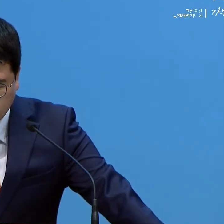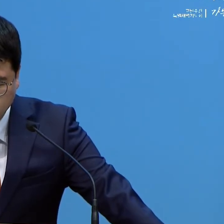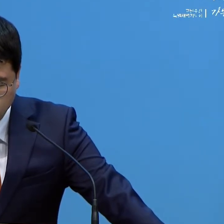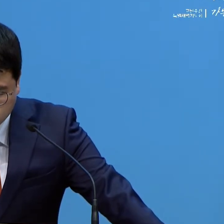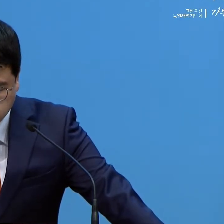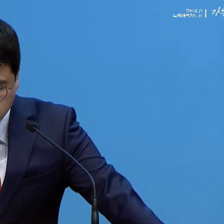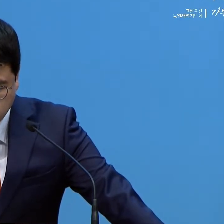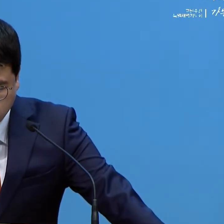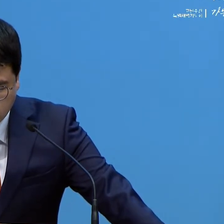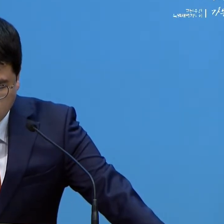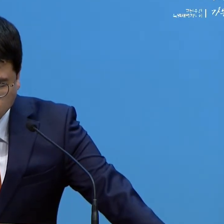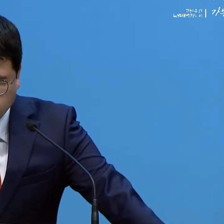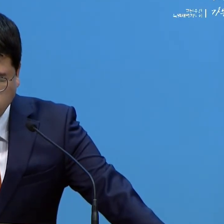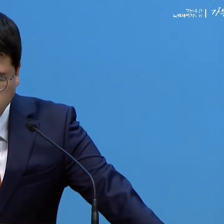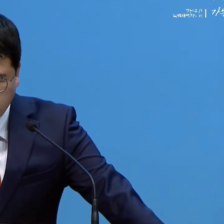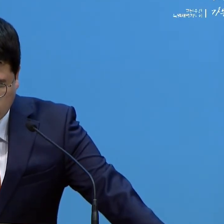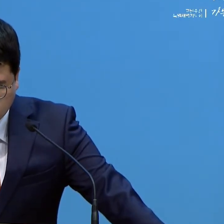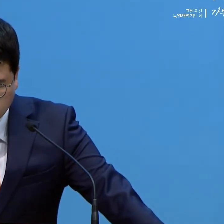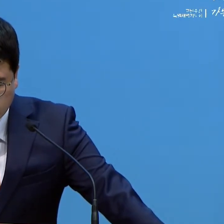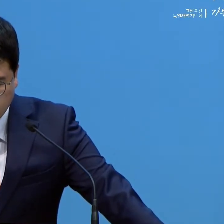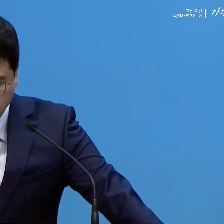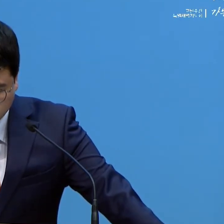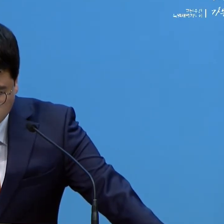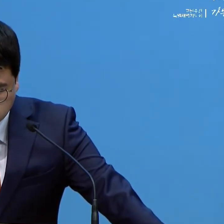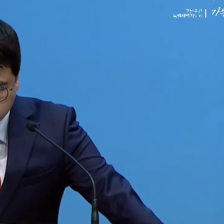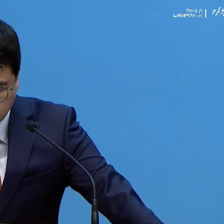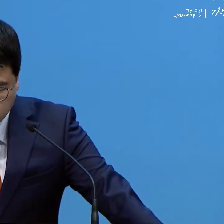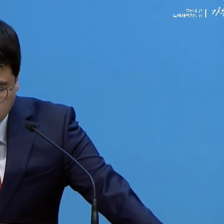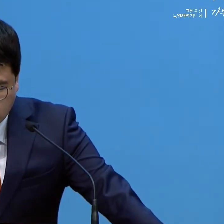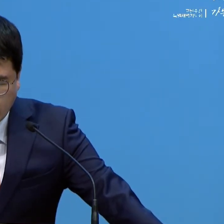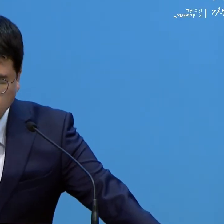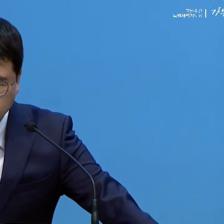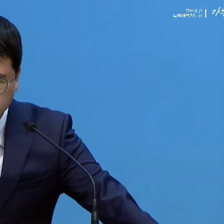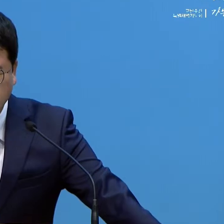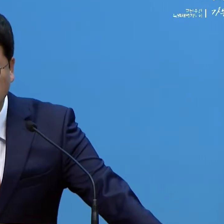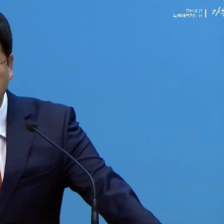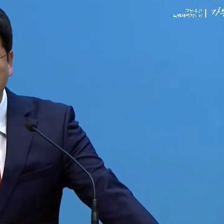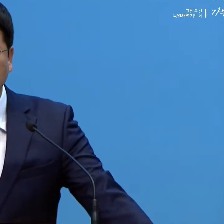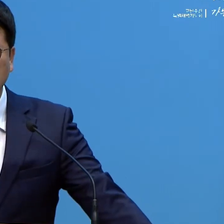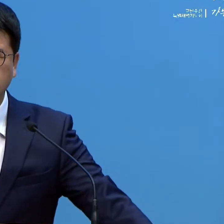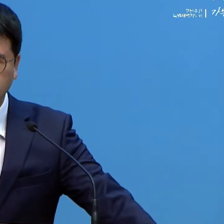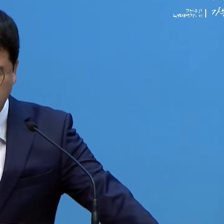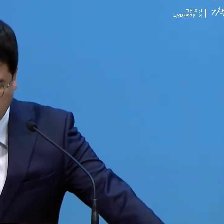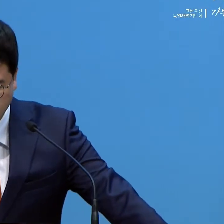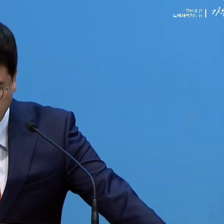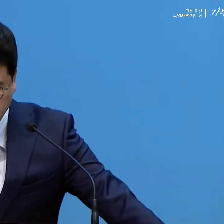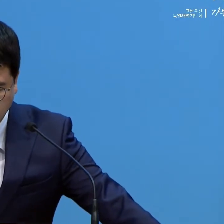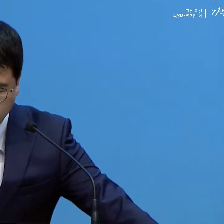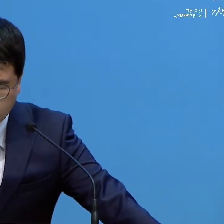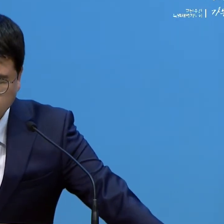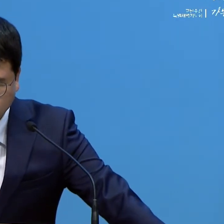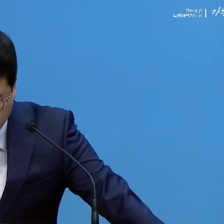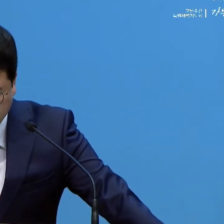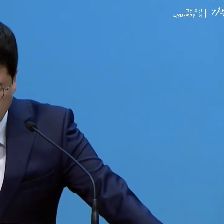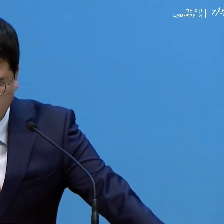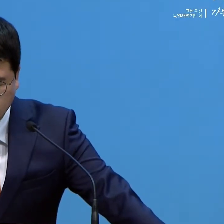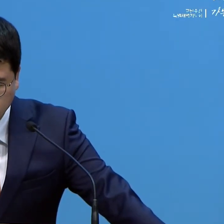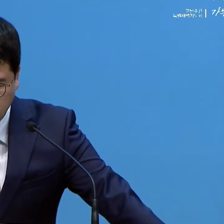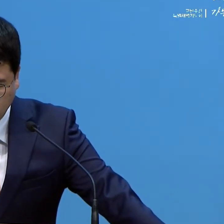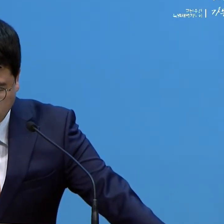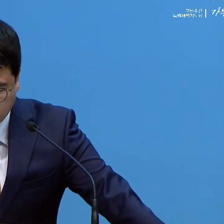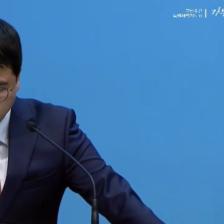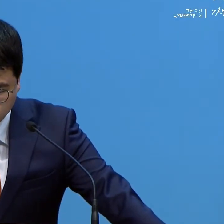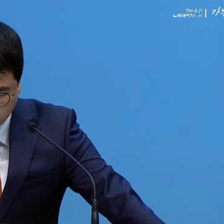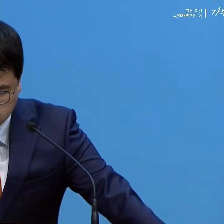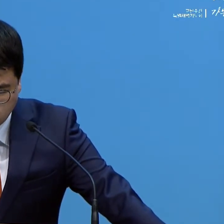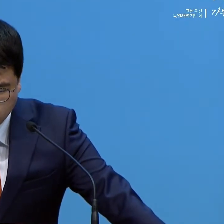하여 주시옵소서. 구별된 삶을 살게 하여 주시옵소서. 하루를 살아도 생존을 위해서 살아가는 자가 아니라 주님 위해 사는 자 되게